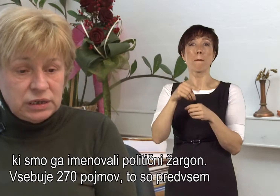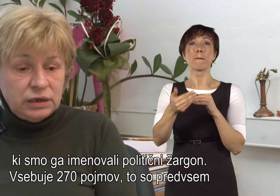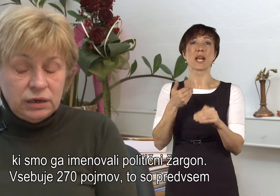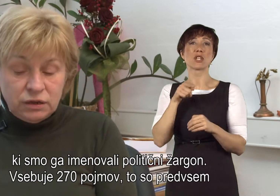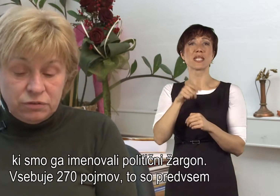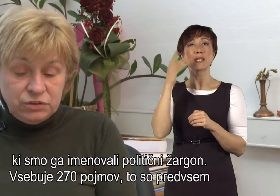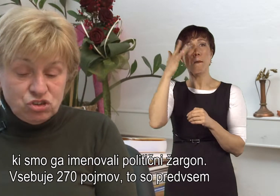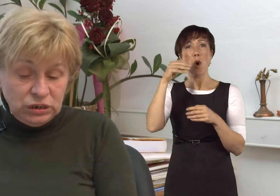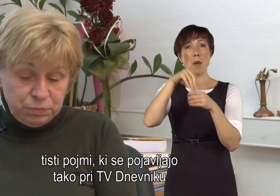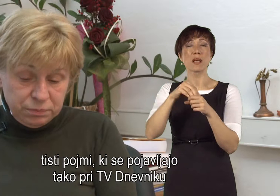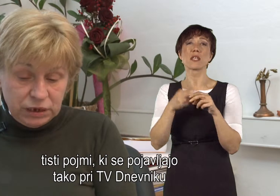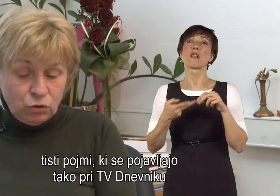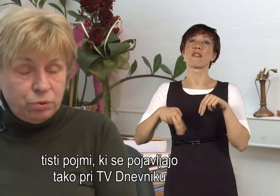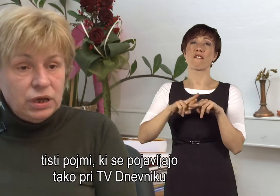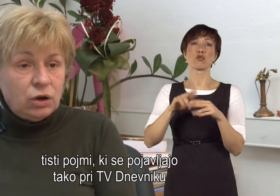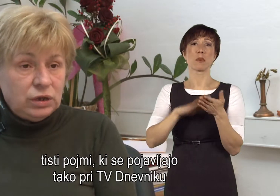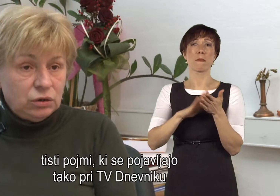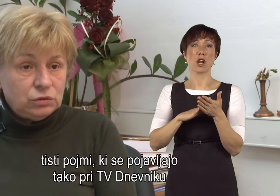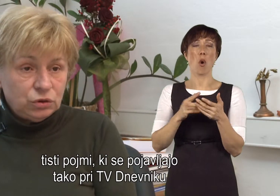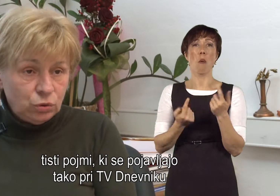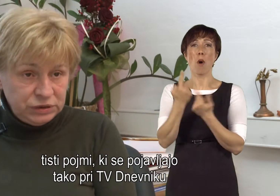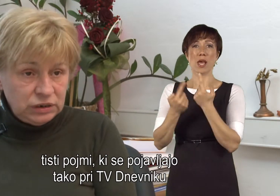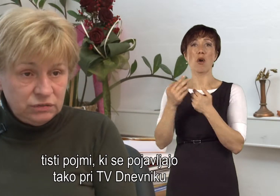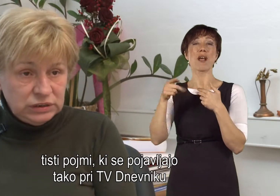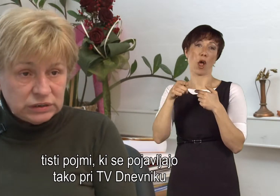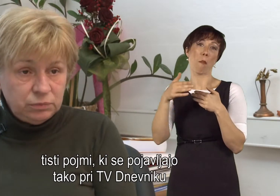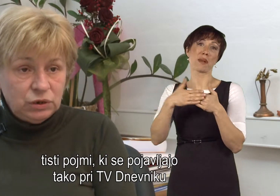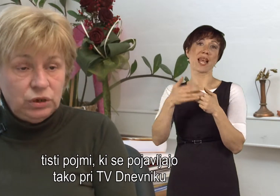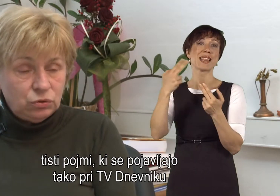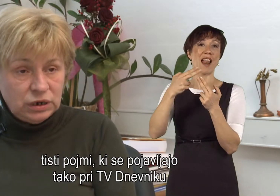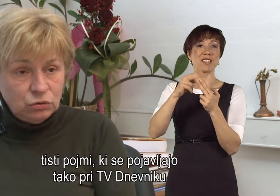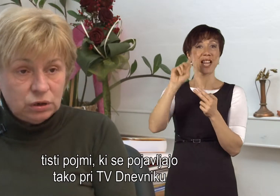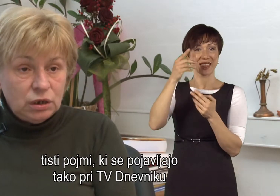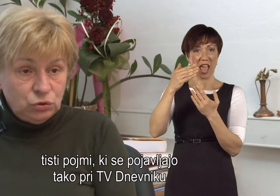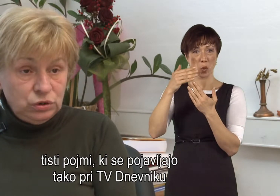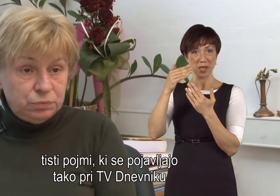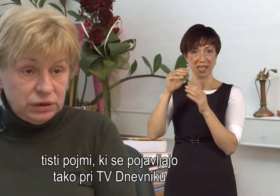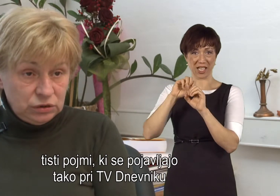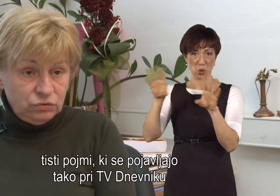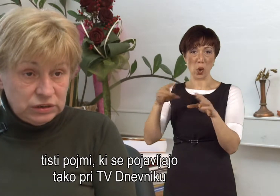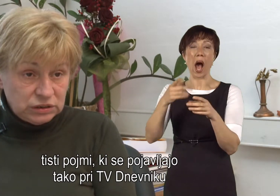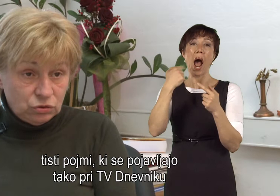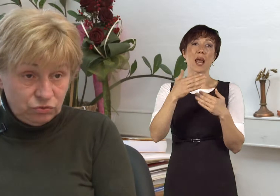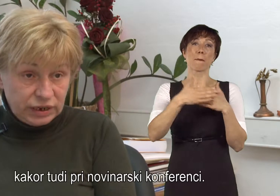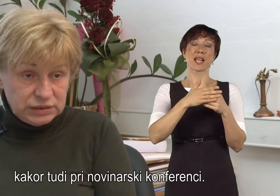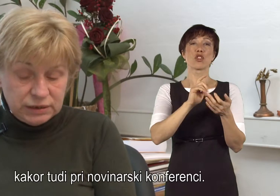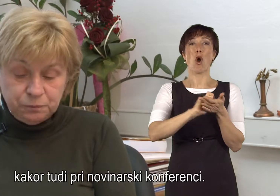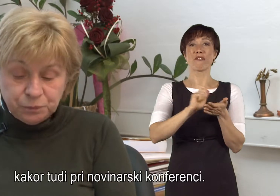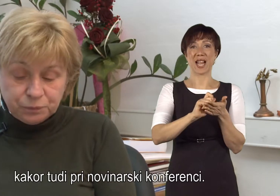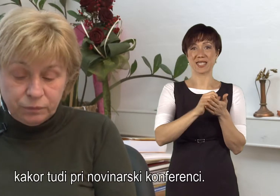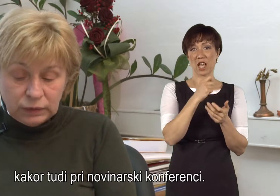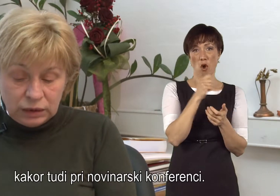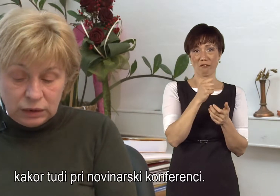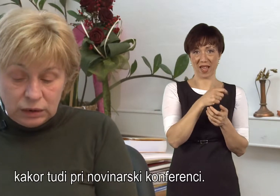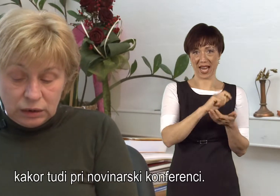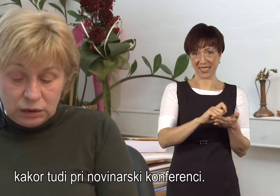ki se v večini primerov pojavljajo tako pri televizijskem dnevniku, kakor tudi pri novinarski konferenci.